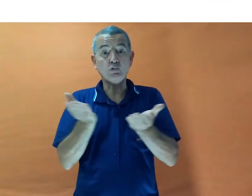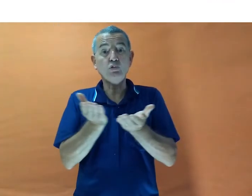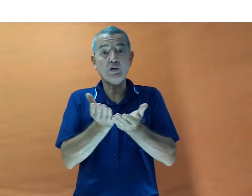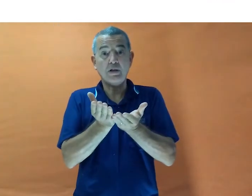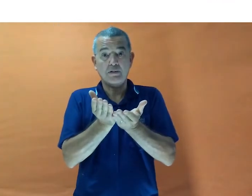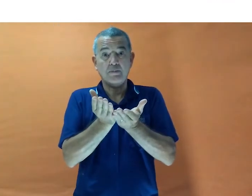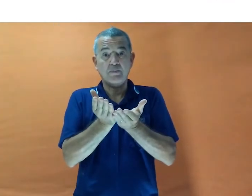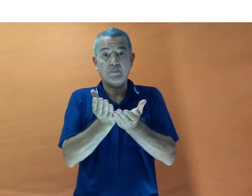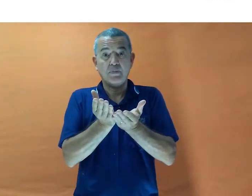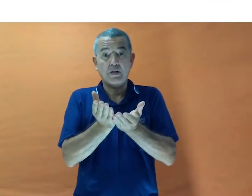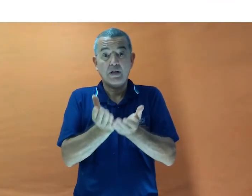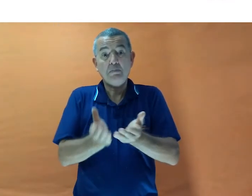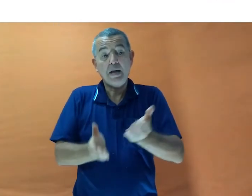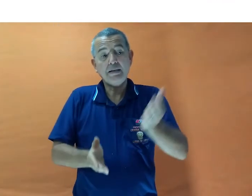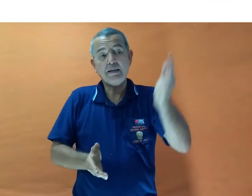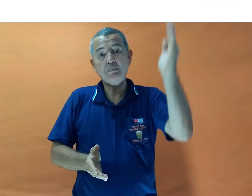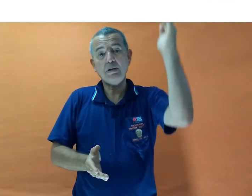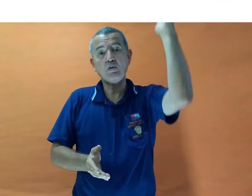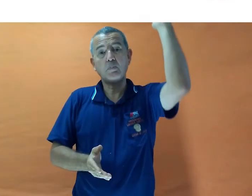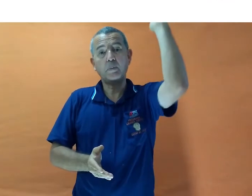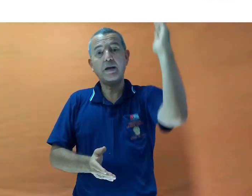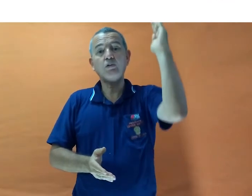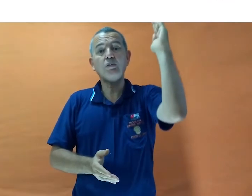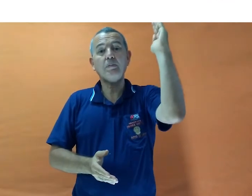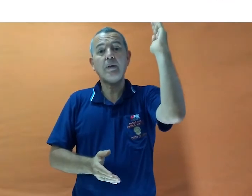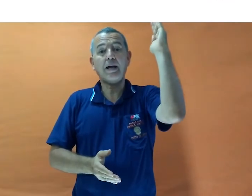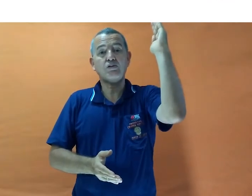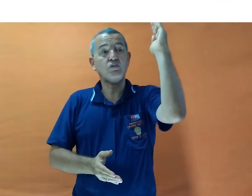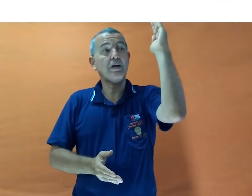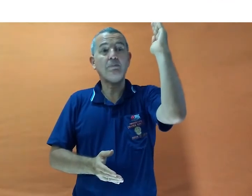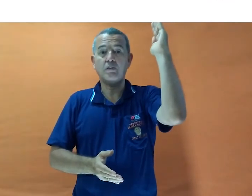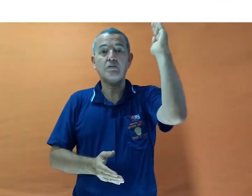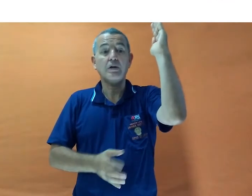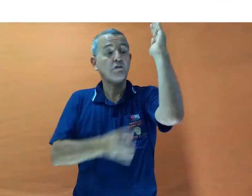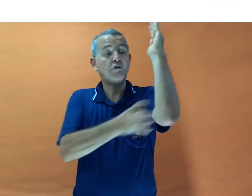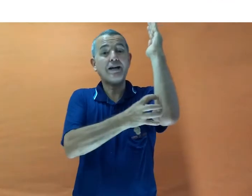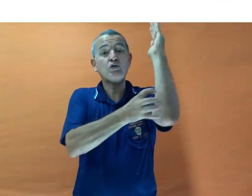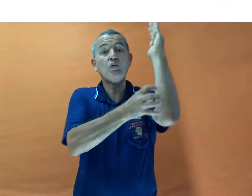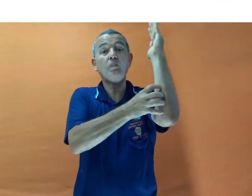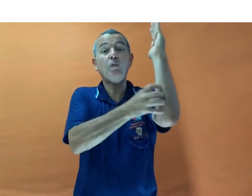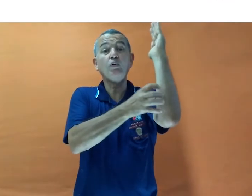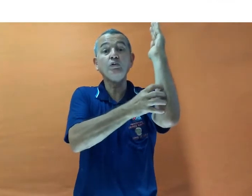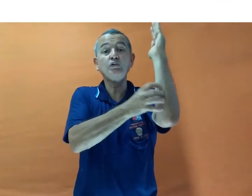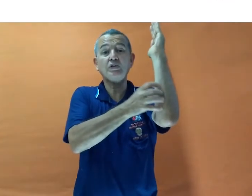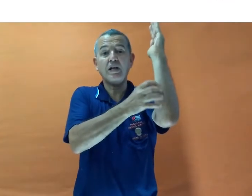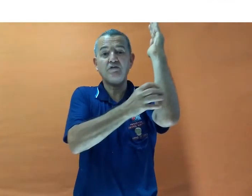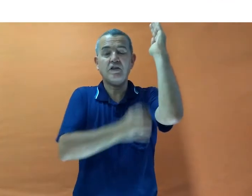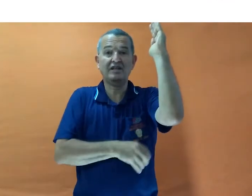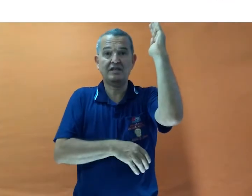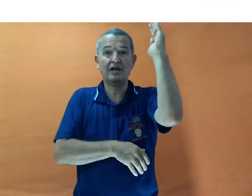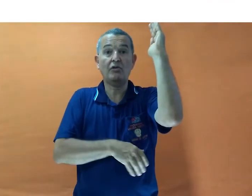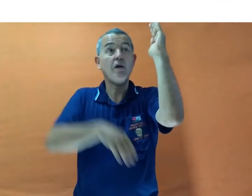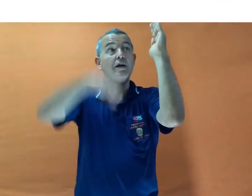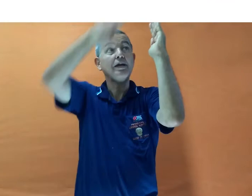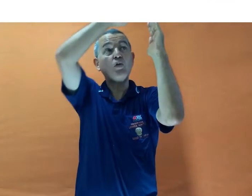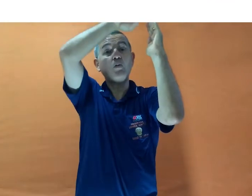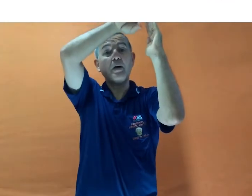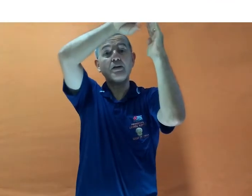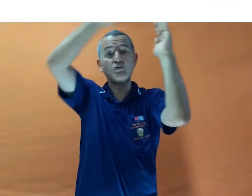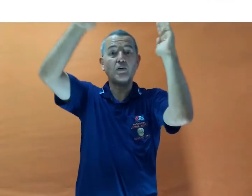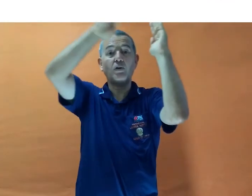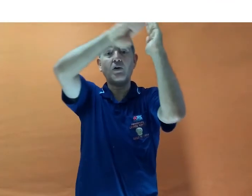a moldura, imediatamente eu pego um abraço e a mão, faço o meu ponto de referencial